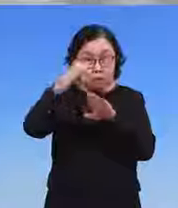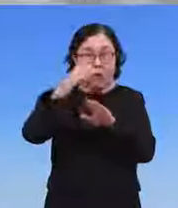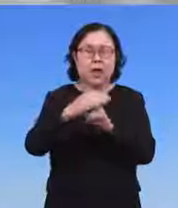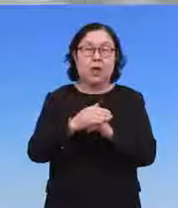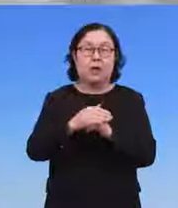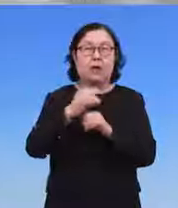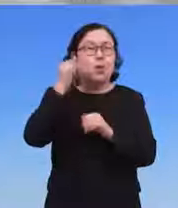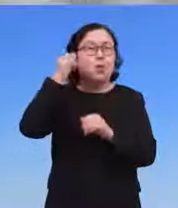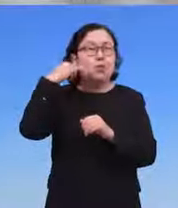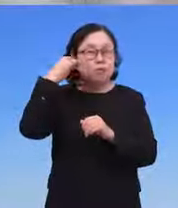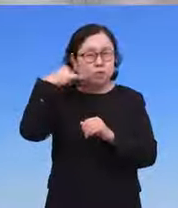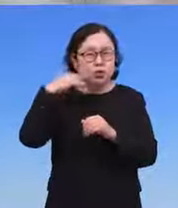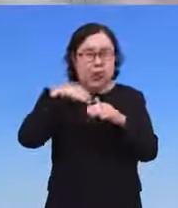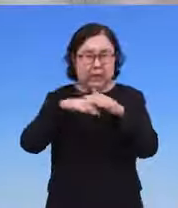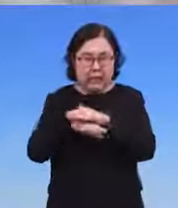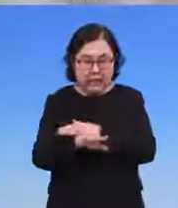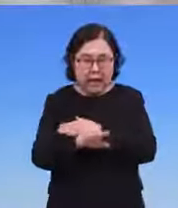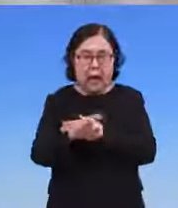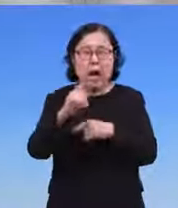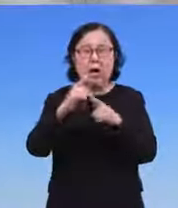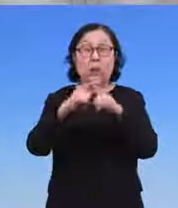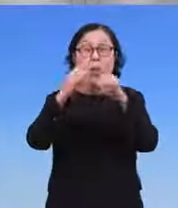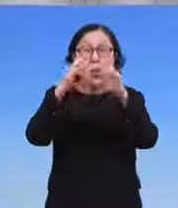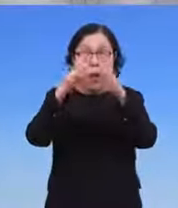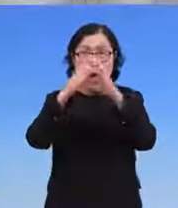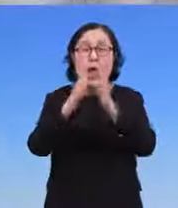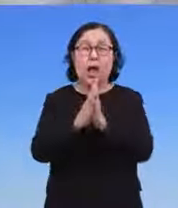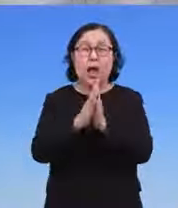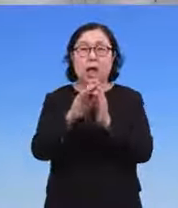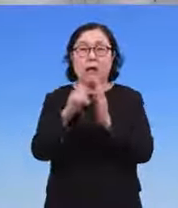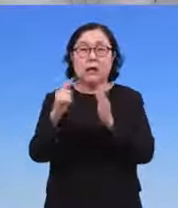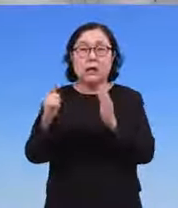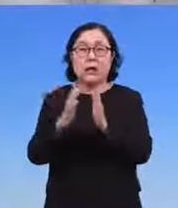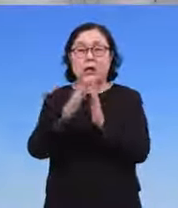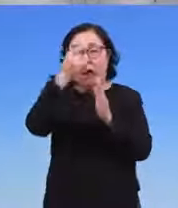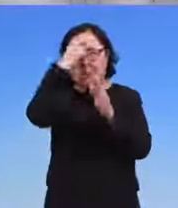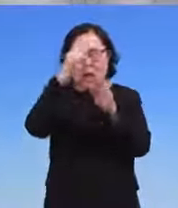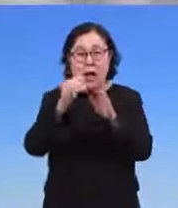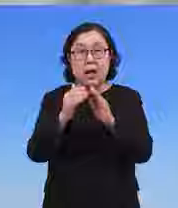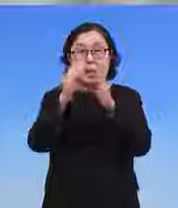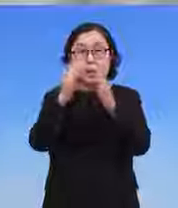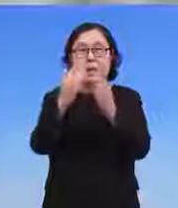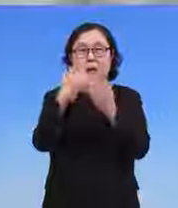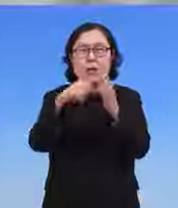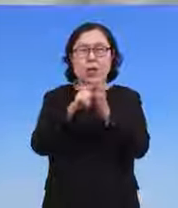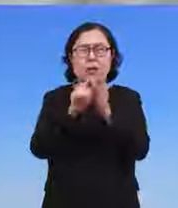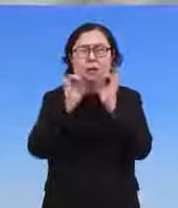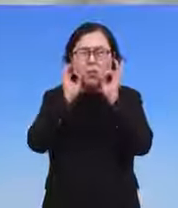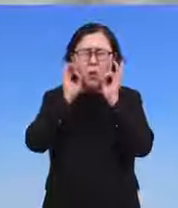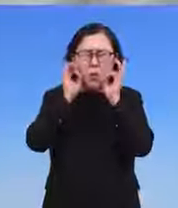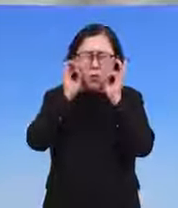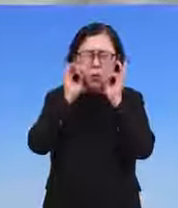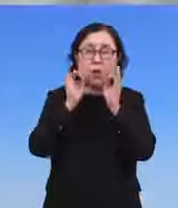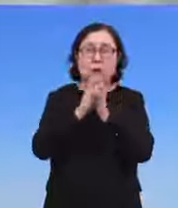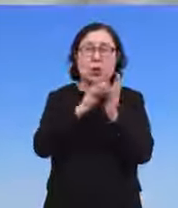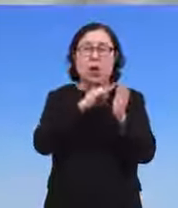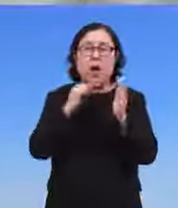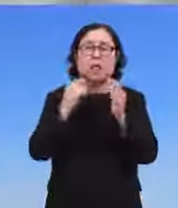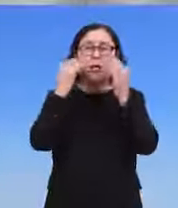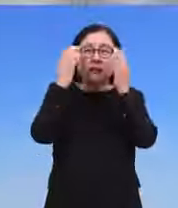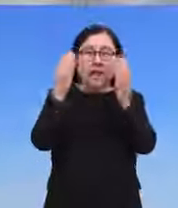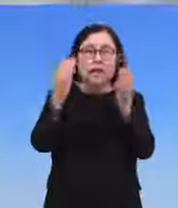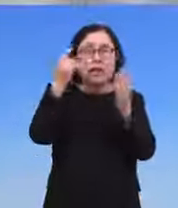앞에 전심으로 예배 드리기 위하여 치루어야 될 대가 이것들이 이렇게 쑥 제 마음에 떠올려지니까 이렇게